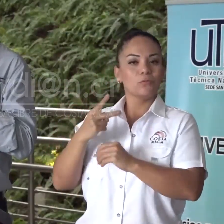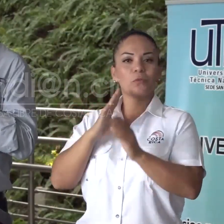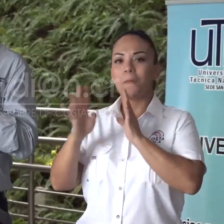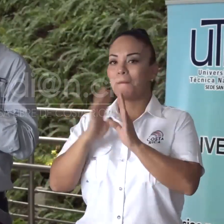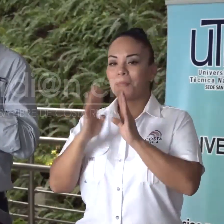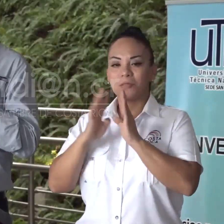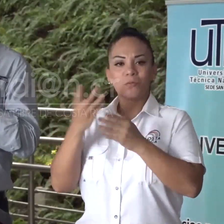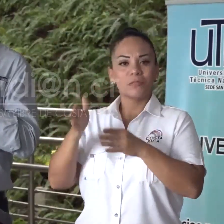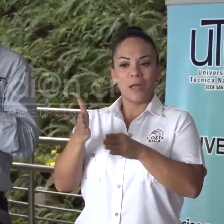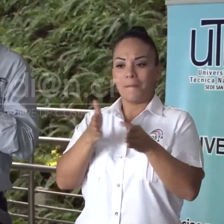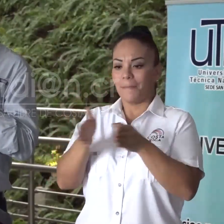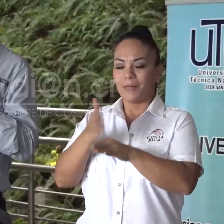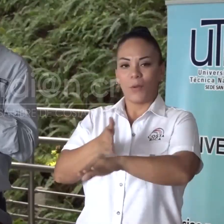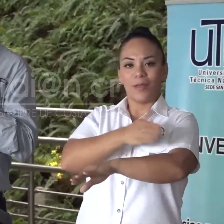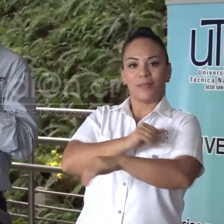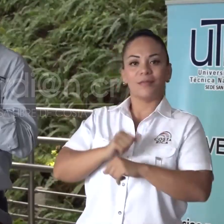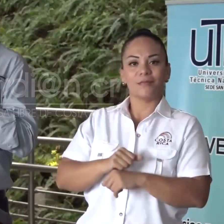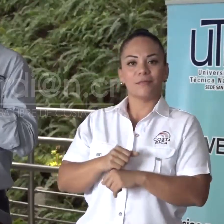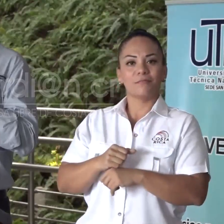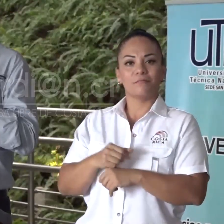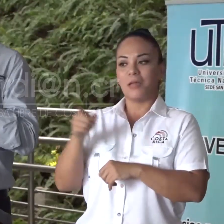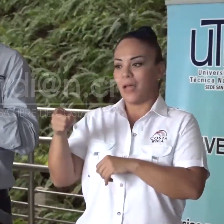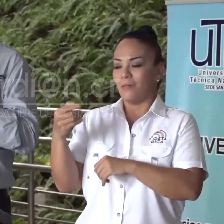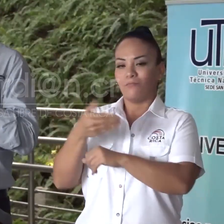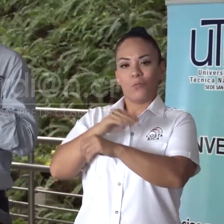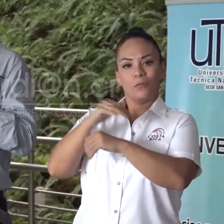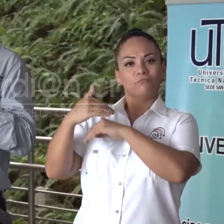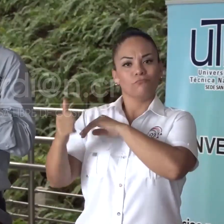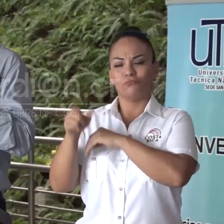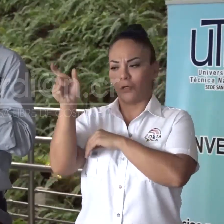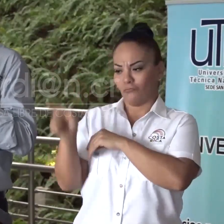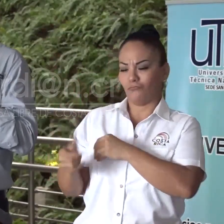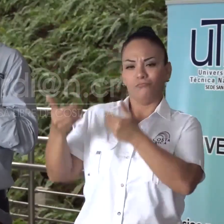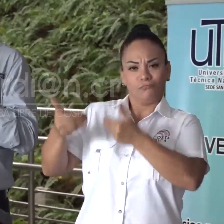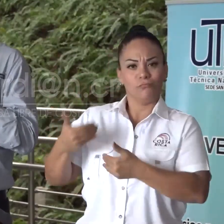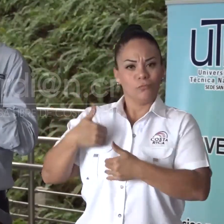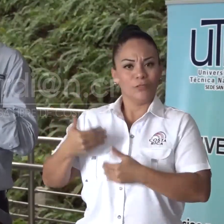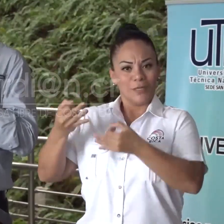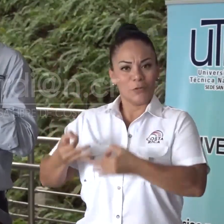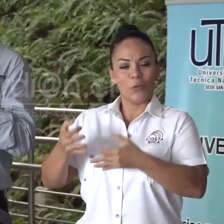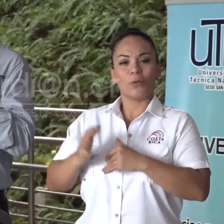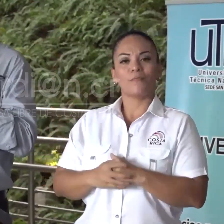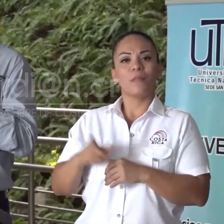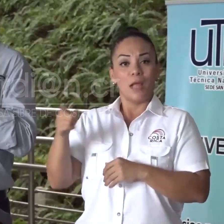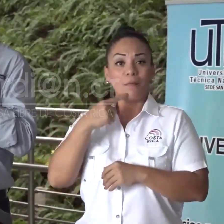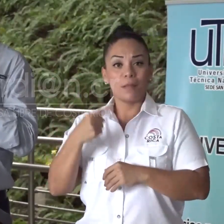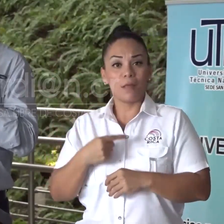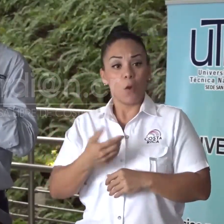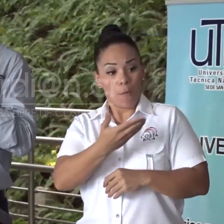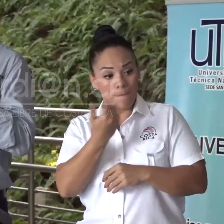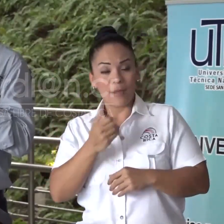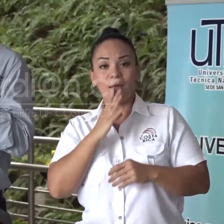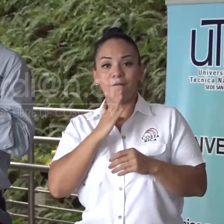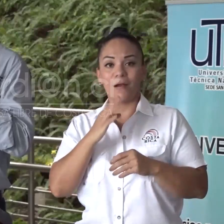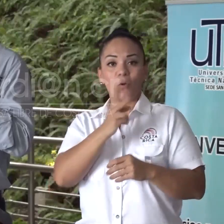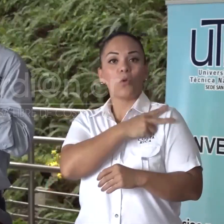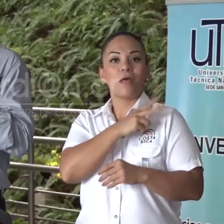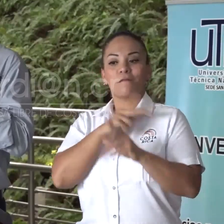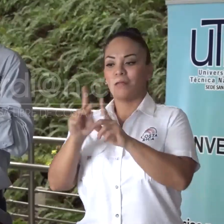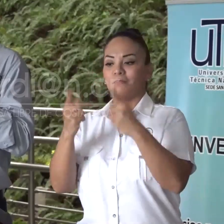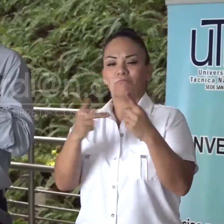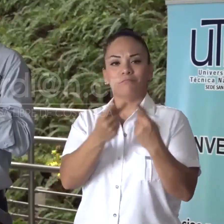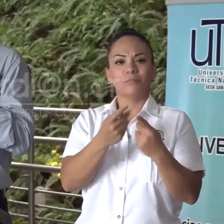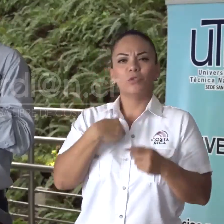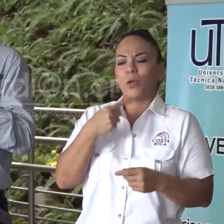con don Rodrigo, con ese poder de convocatoria, su caballerosidad, y él me dijo, venga a hablar con los jefes de fracción el martes. Le digo, yo